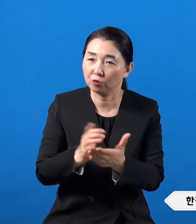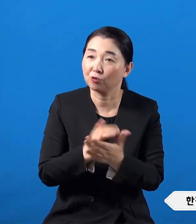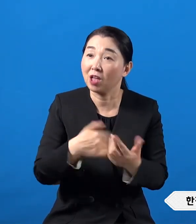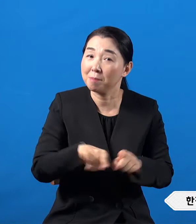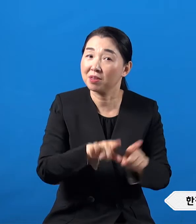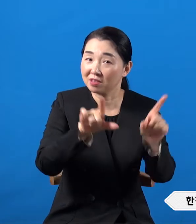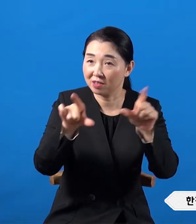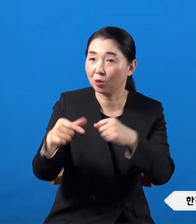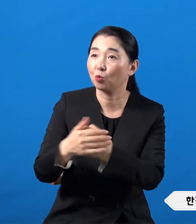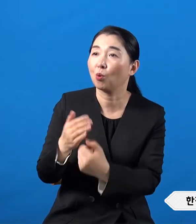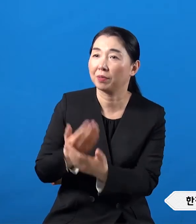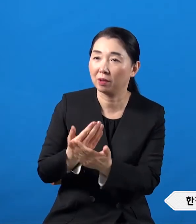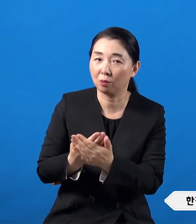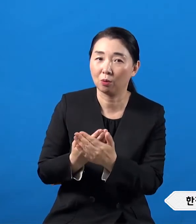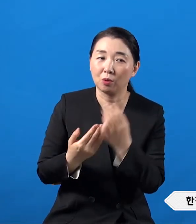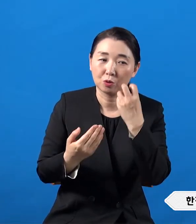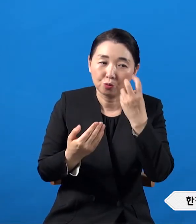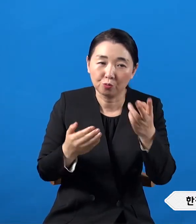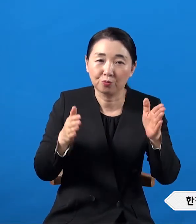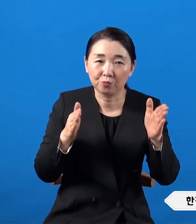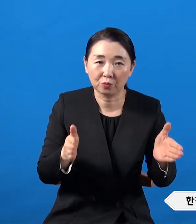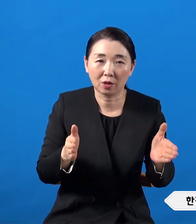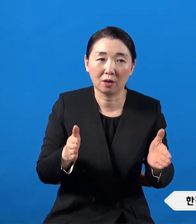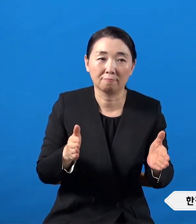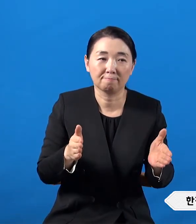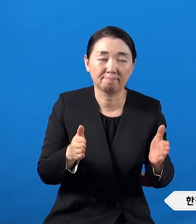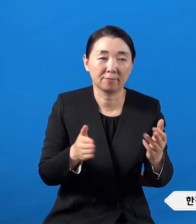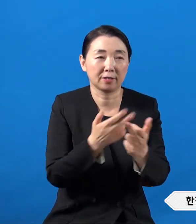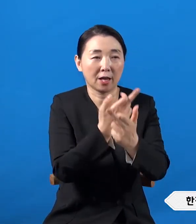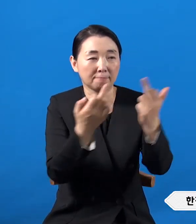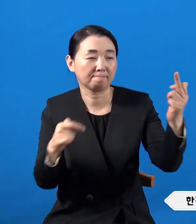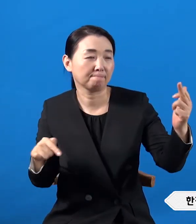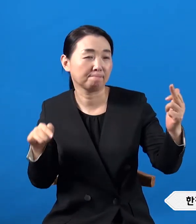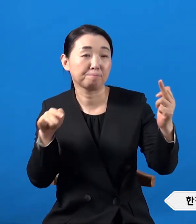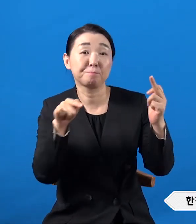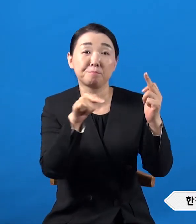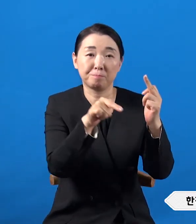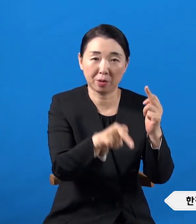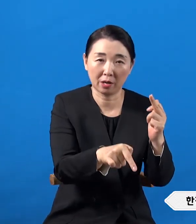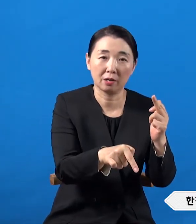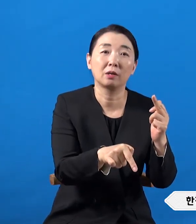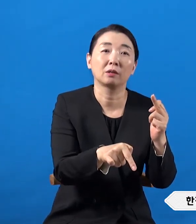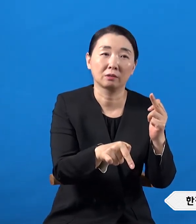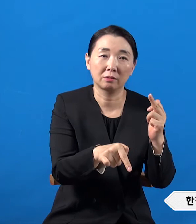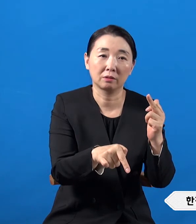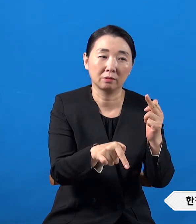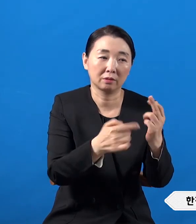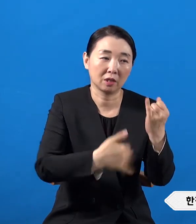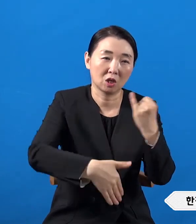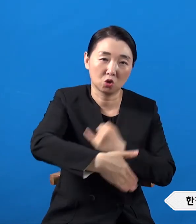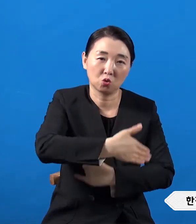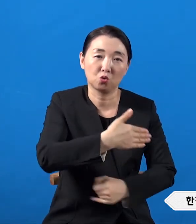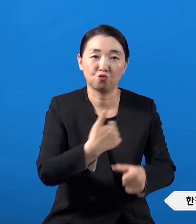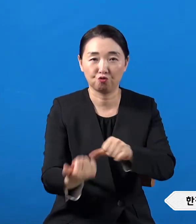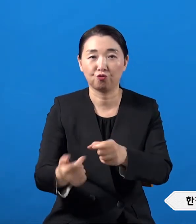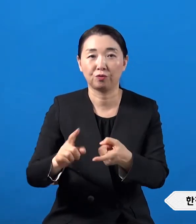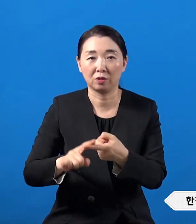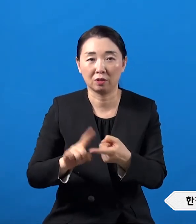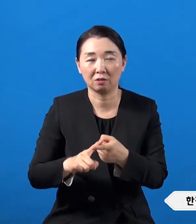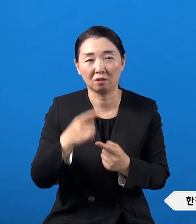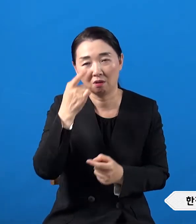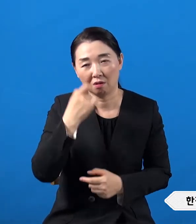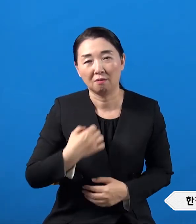그래서 2달 동안 깊은 산중에 들어가서 이제 자기가 처녀로 죽는 것에